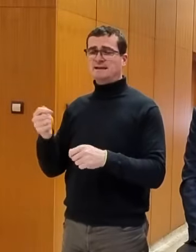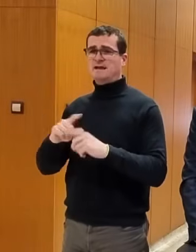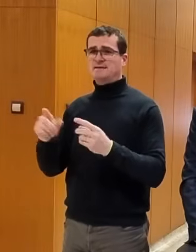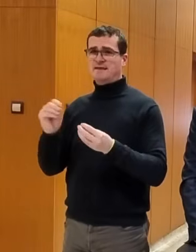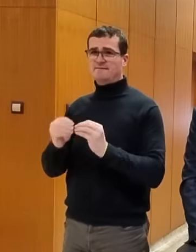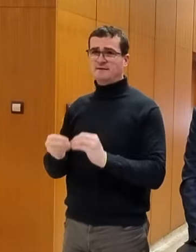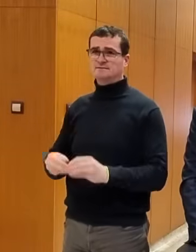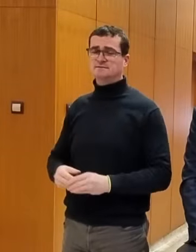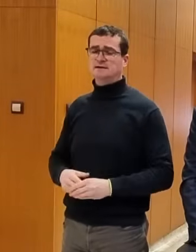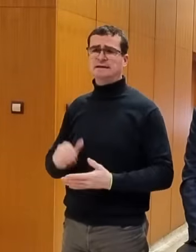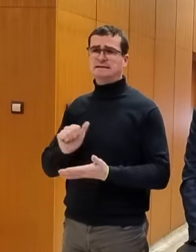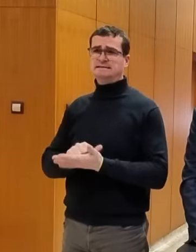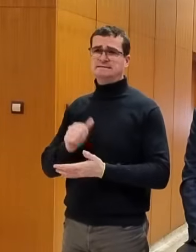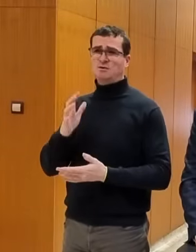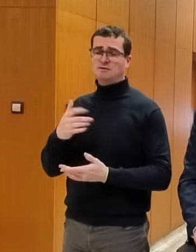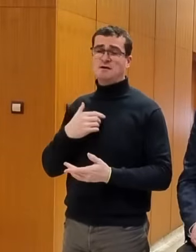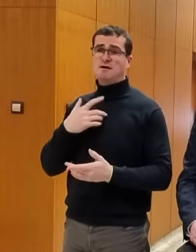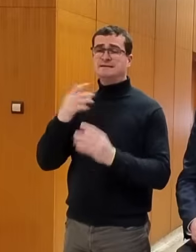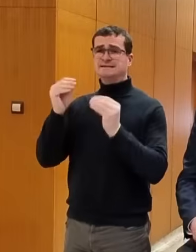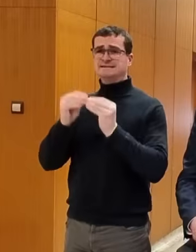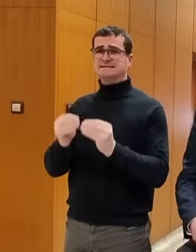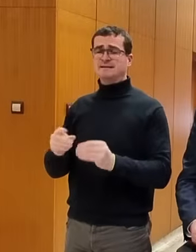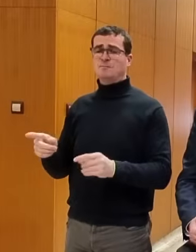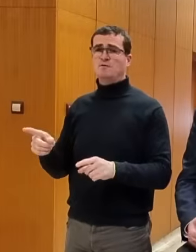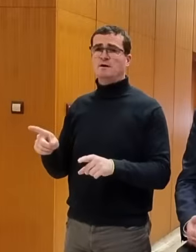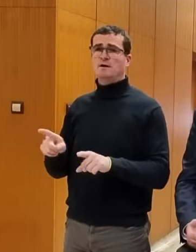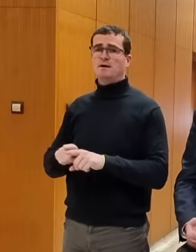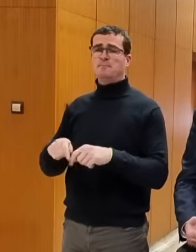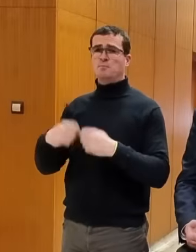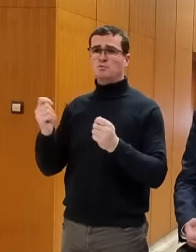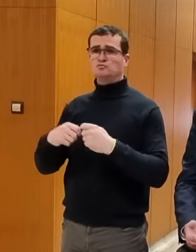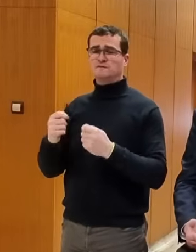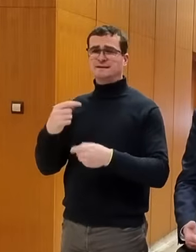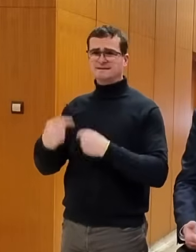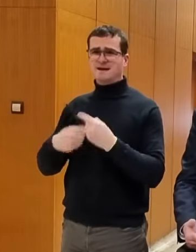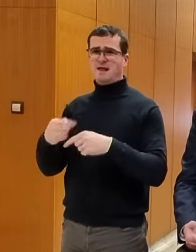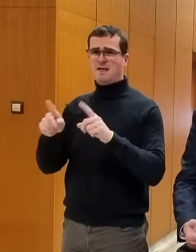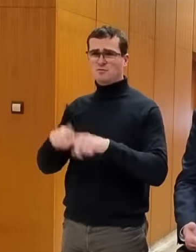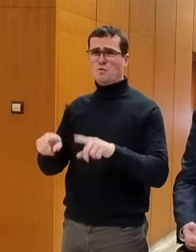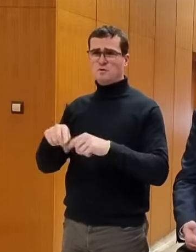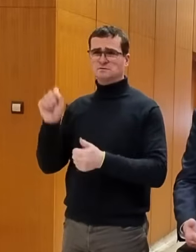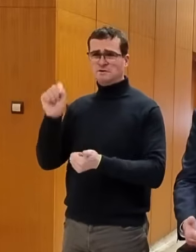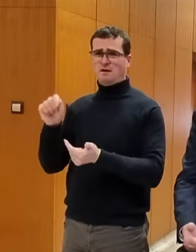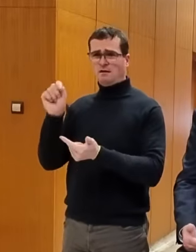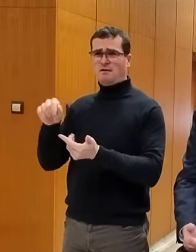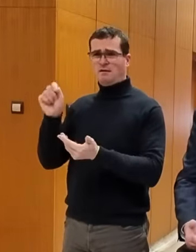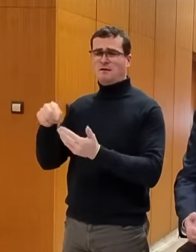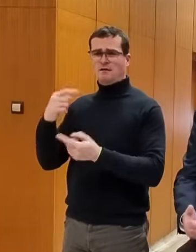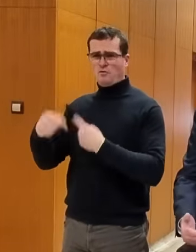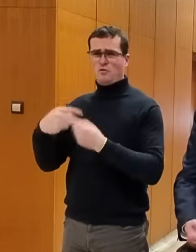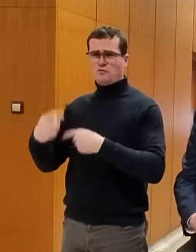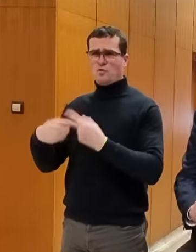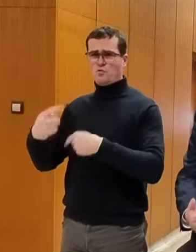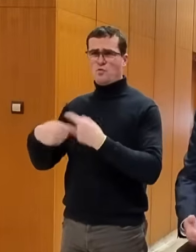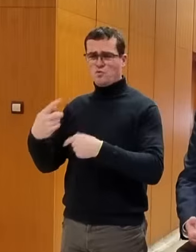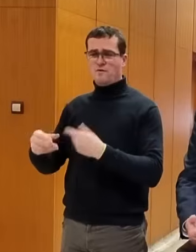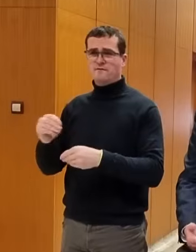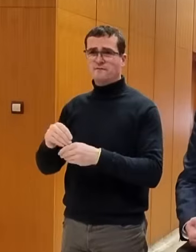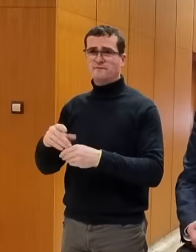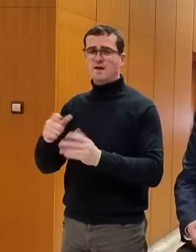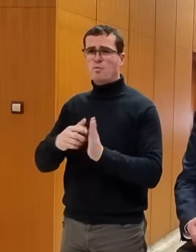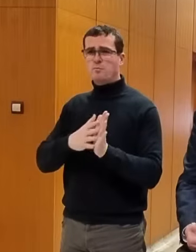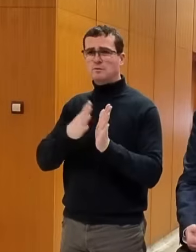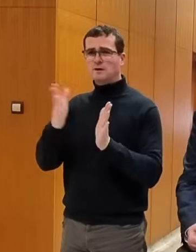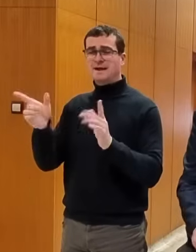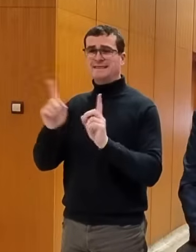inej kauze? Určite nie, ale ak to bude systémové porušovanie stále na tom istom súde, opakovanie donekonečna v nejakom